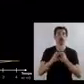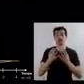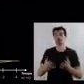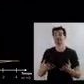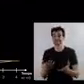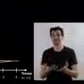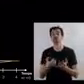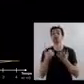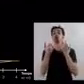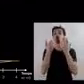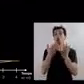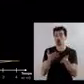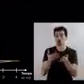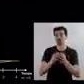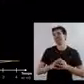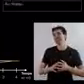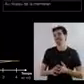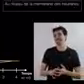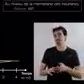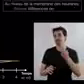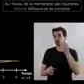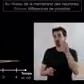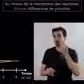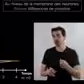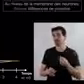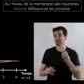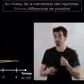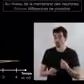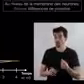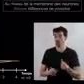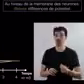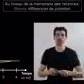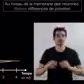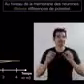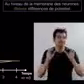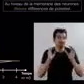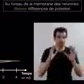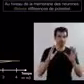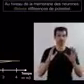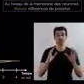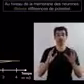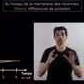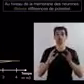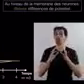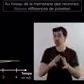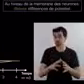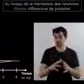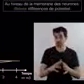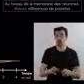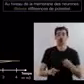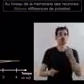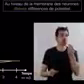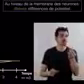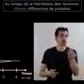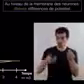écran avec le tracé de couleur orange. Ici, au niveau de la membrane des neurones, vous avez de très brèves différences de